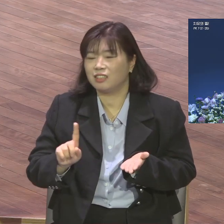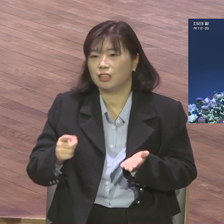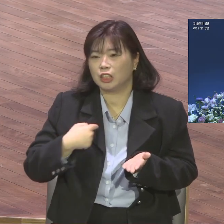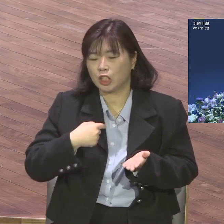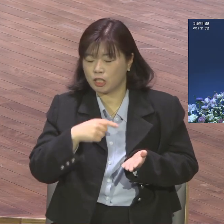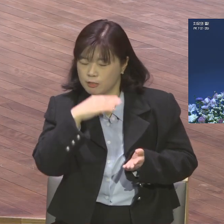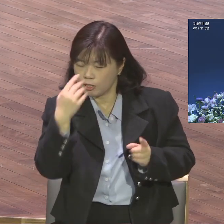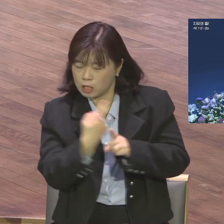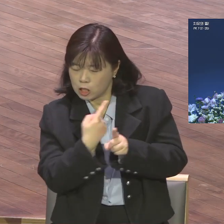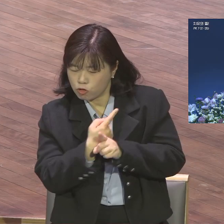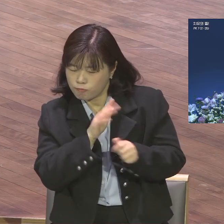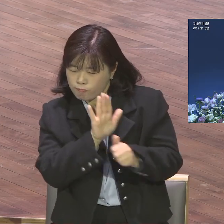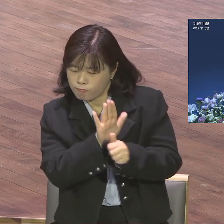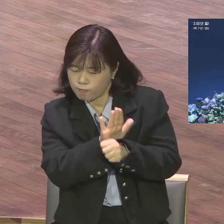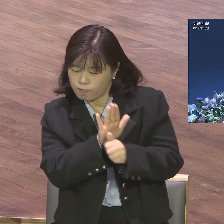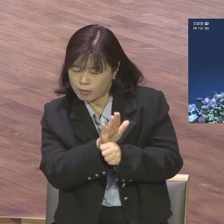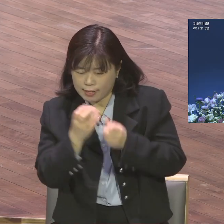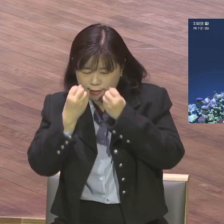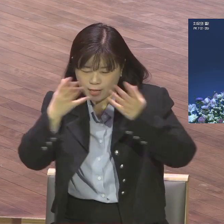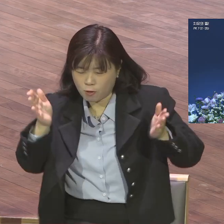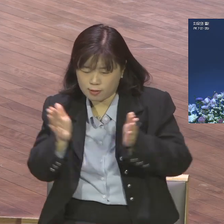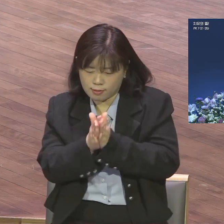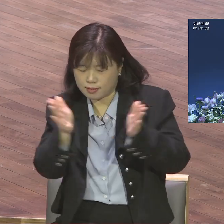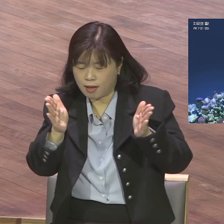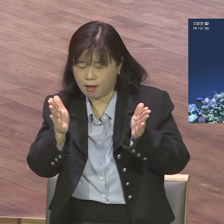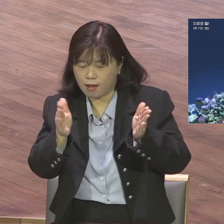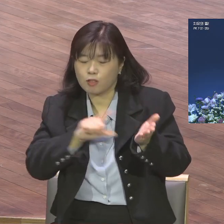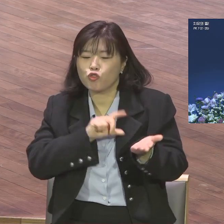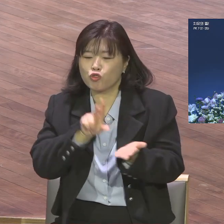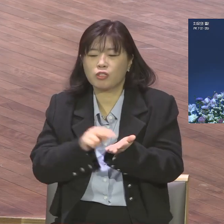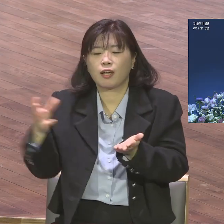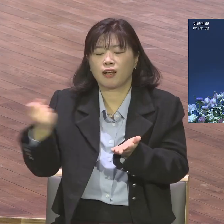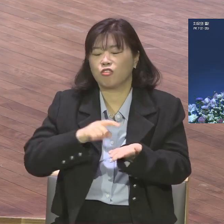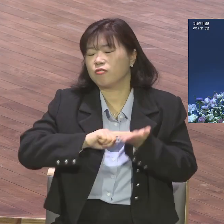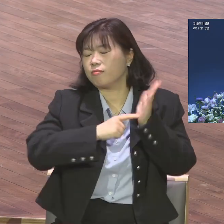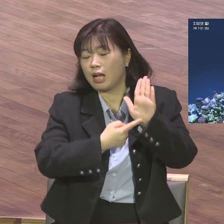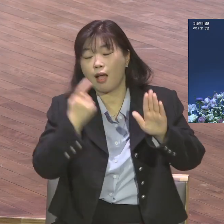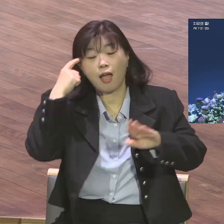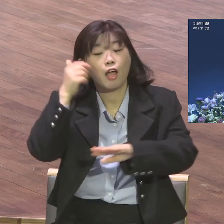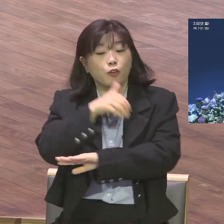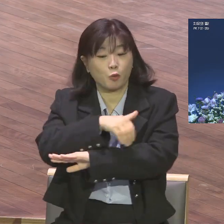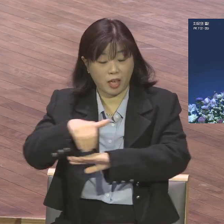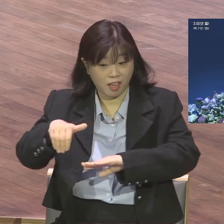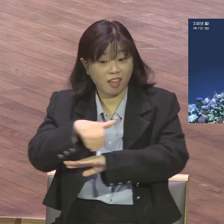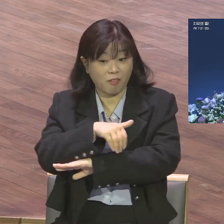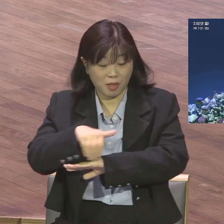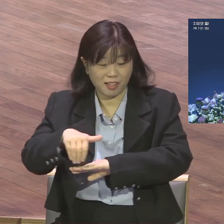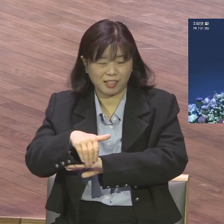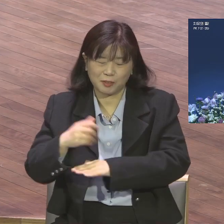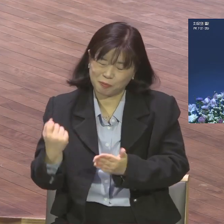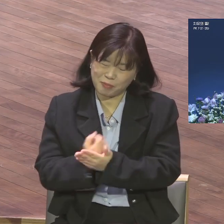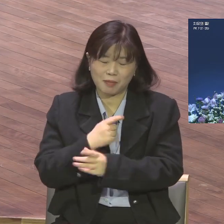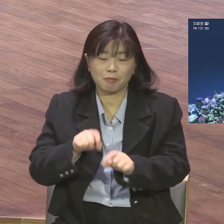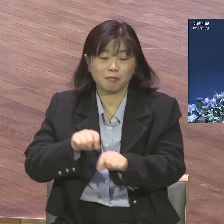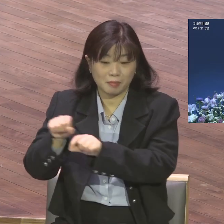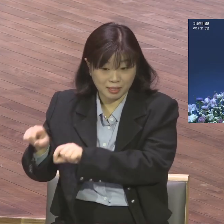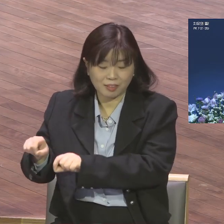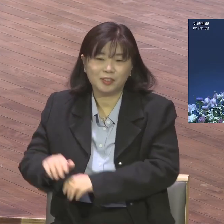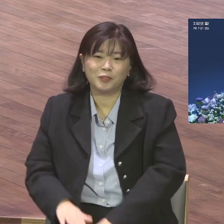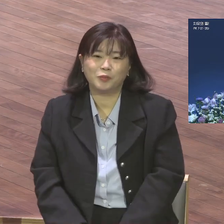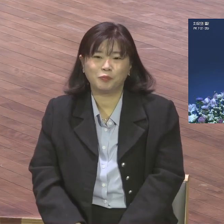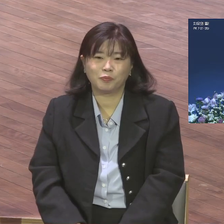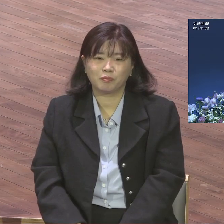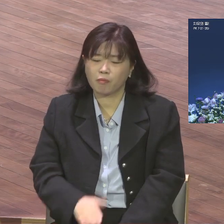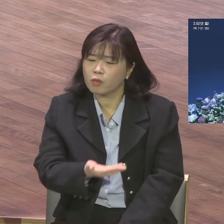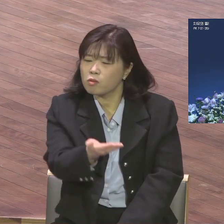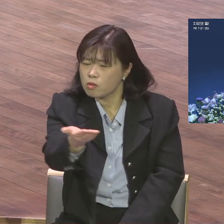여러분들이 영적으로 기도하면서 여러분 개인의, 여러분 가정의, 여러분 삶의, 여러분 사역에 놀라운